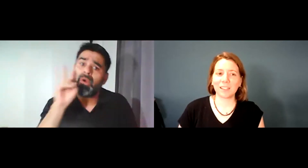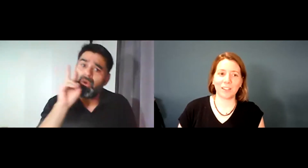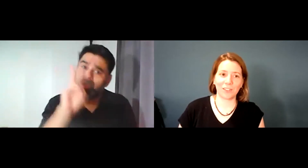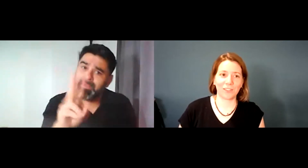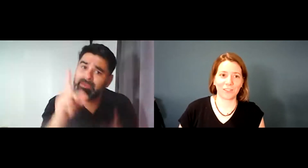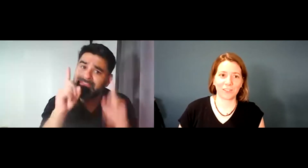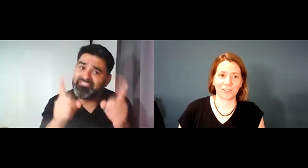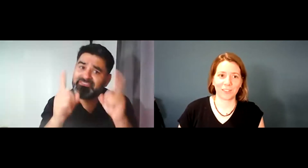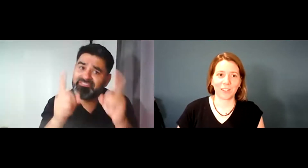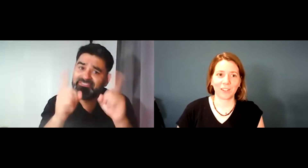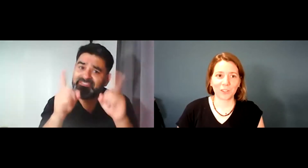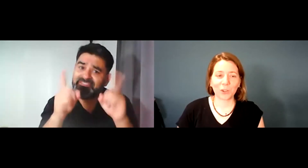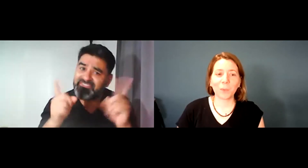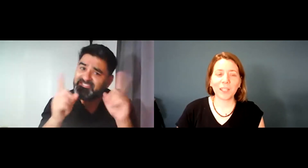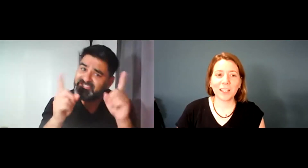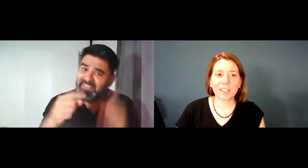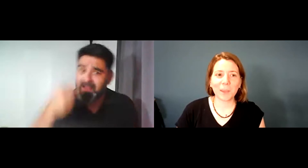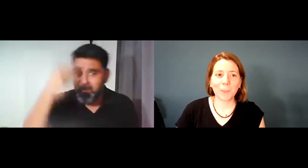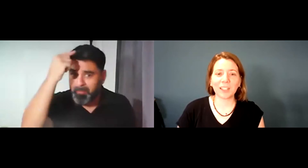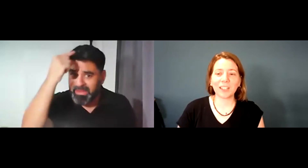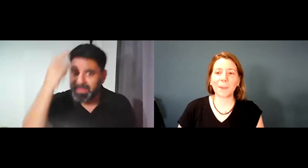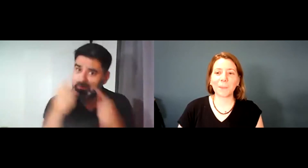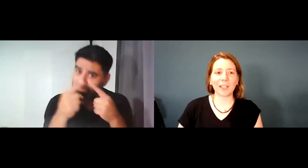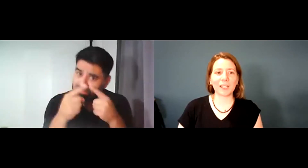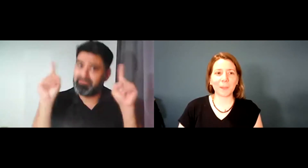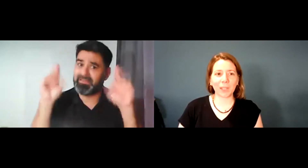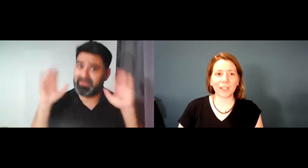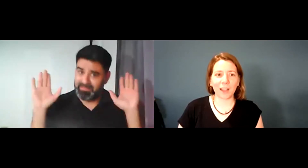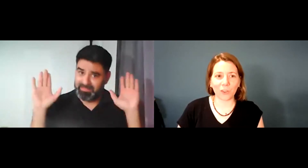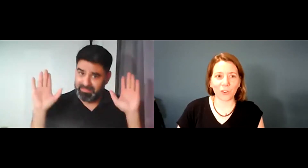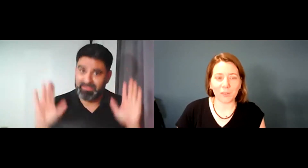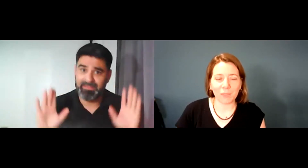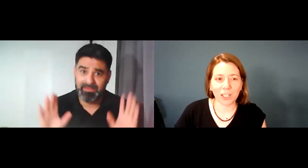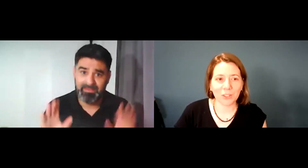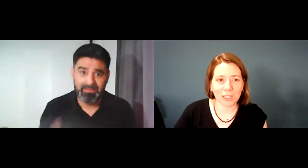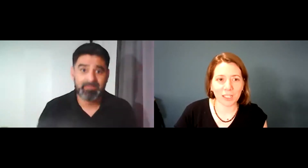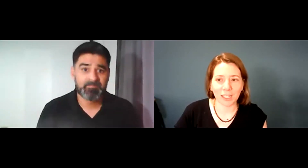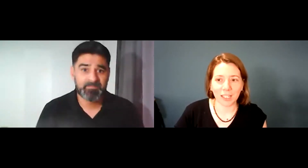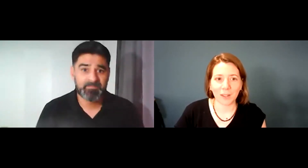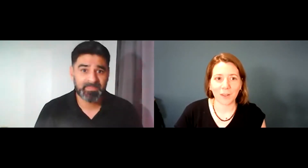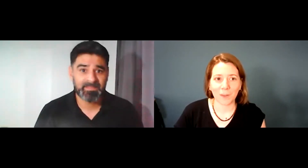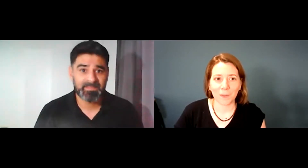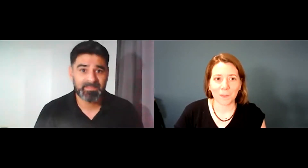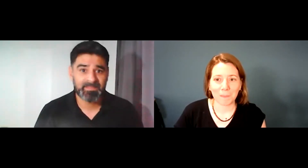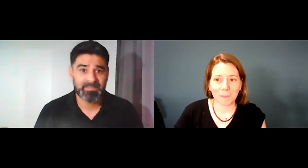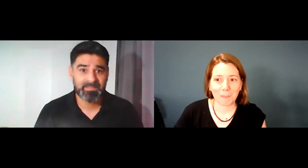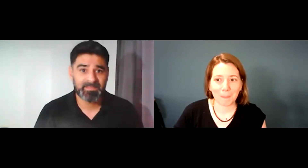Parecido. Yo vi y siempre tenés también ese peinado con el flequillo así. Sí.